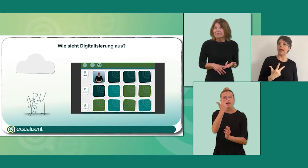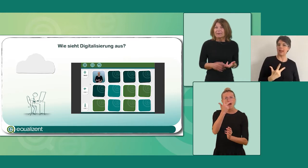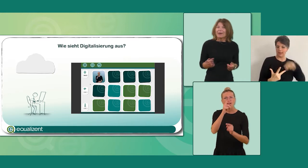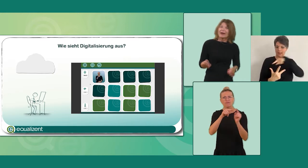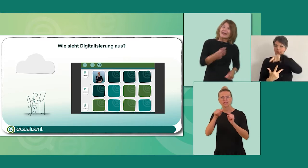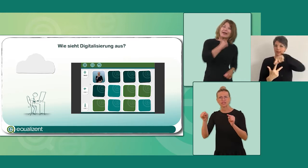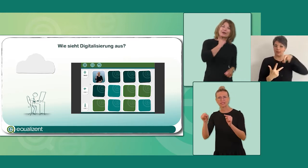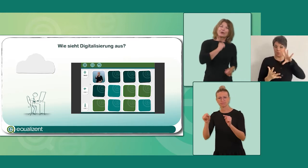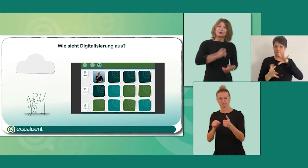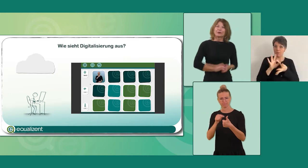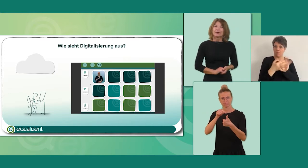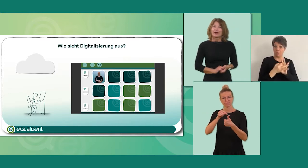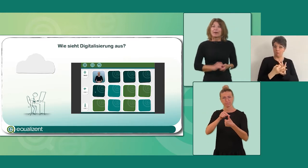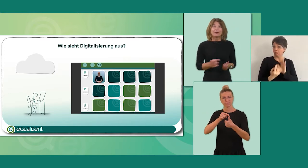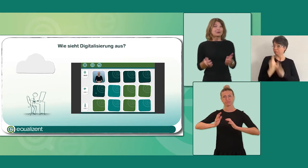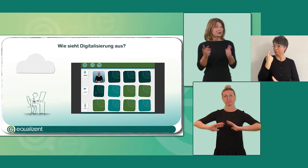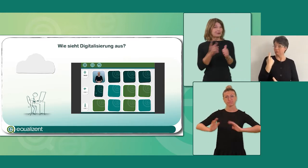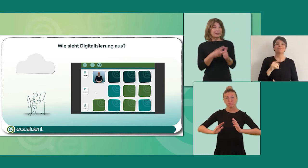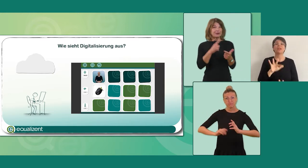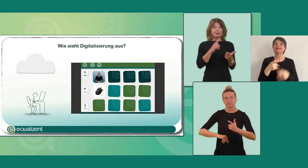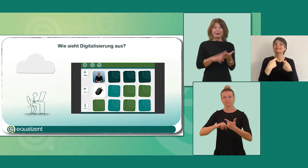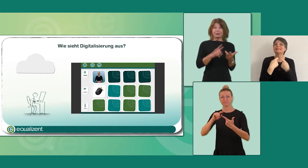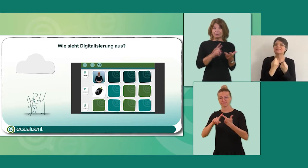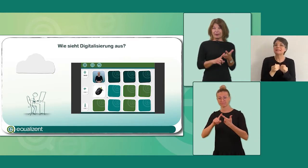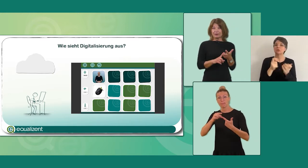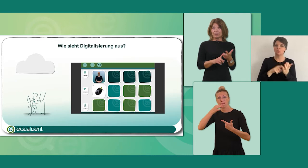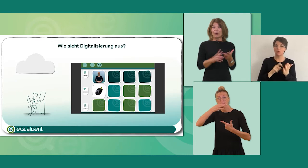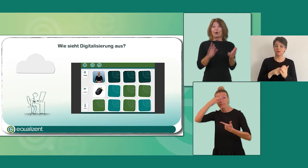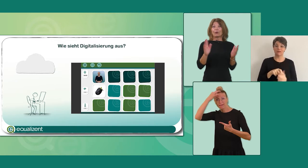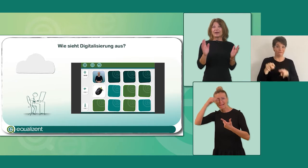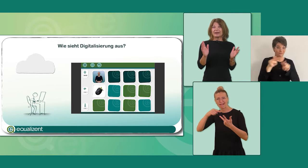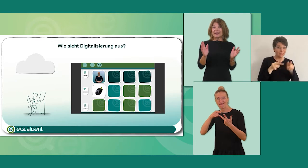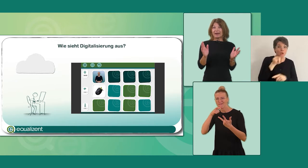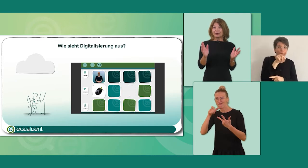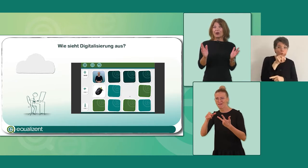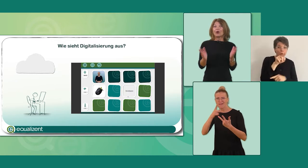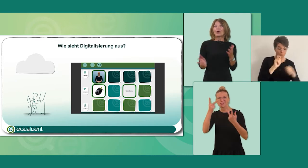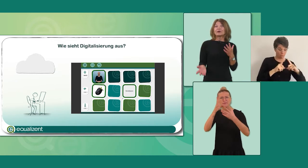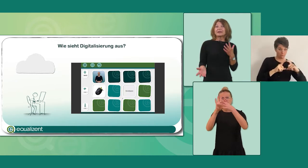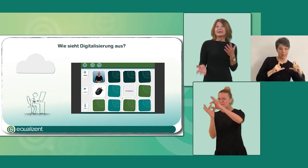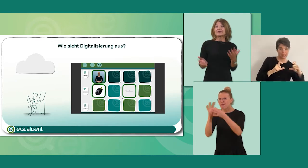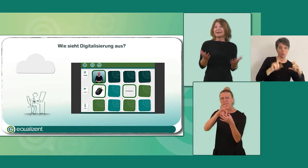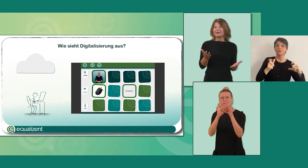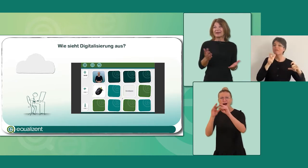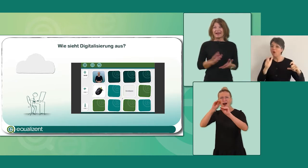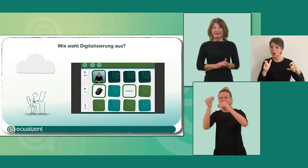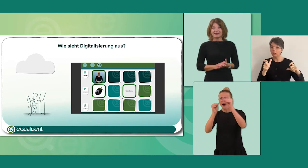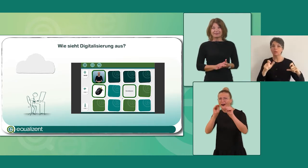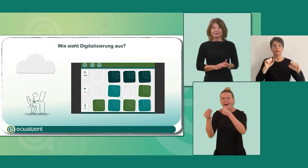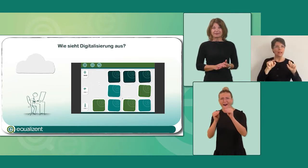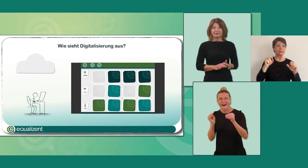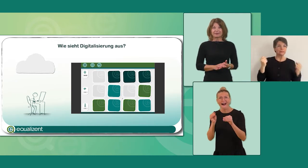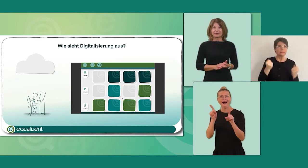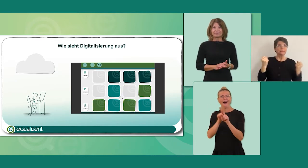üblich, aber hat einen Grund. Man sucht Video, Bild und Wort und kann dadurch kontrastiv